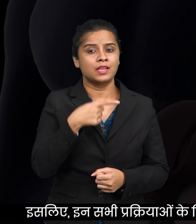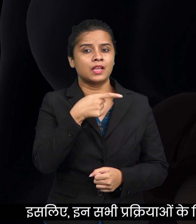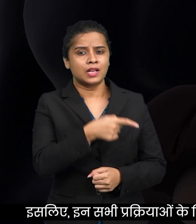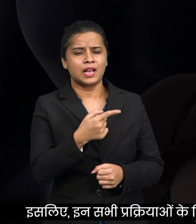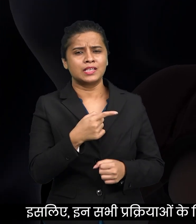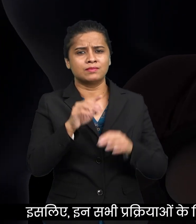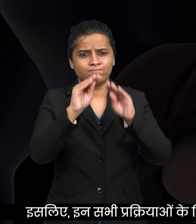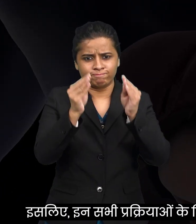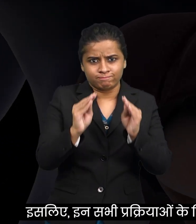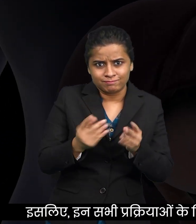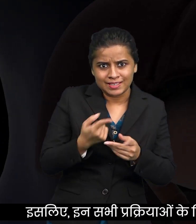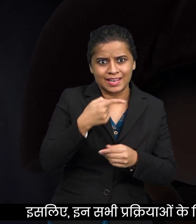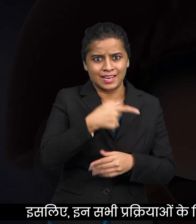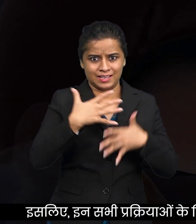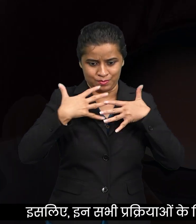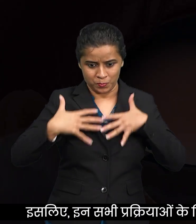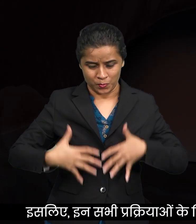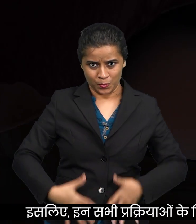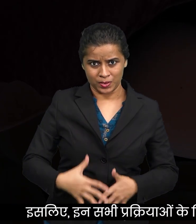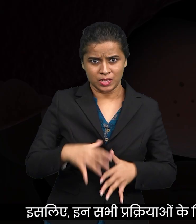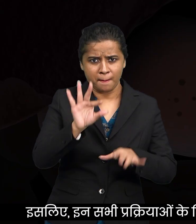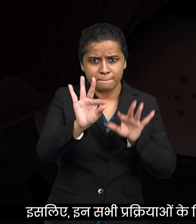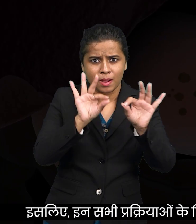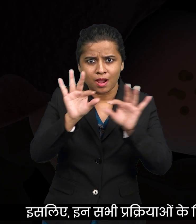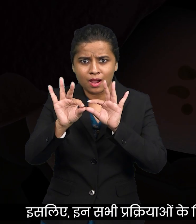एक विशेष परिवहन प्रणाली,